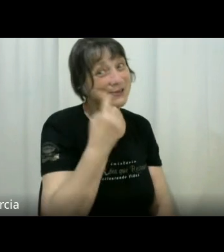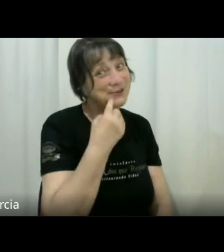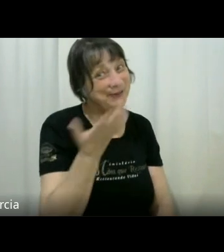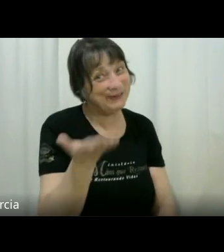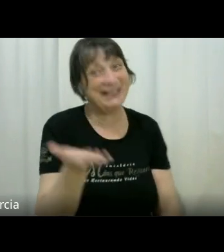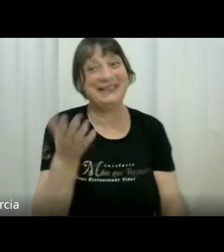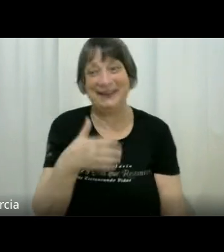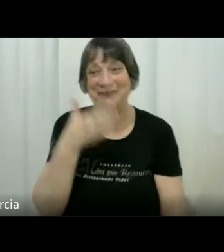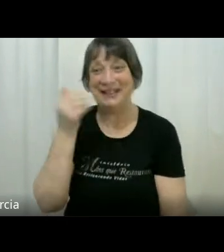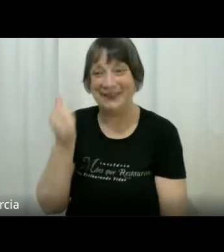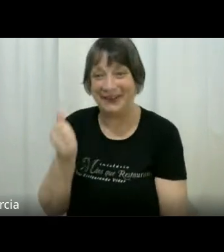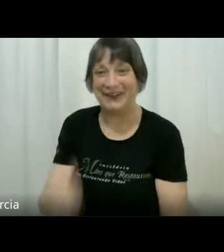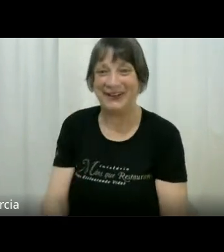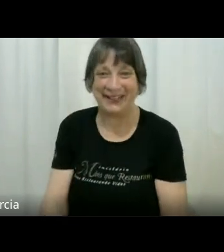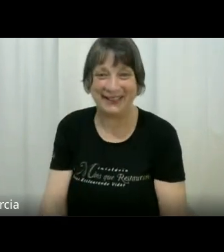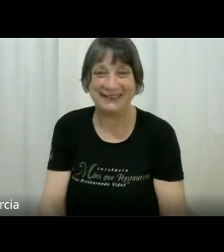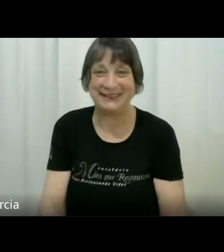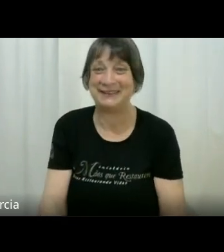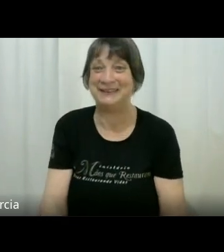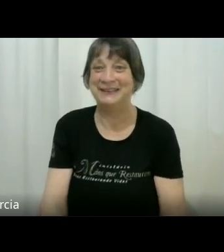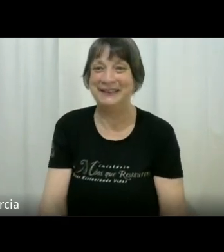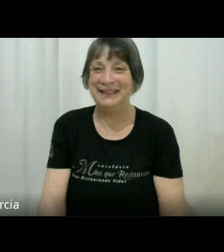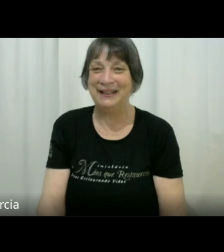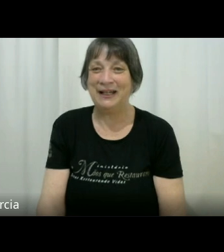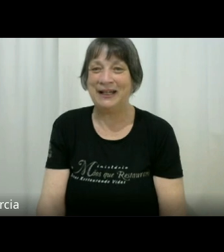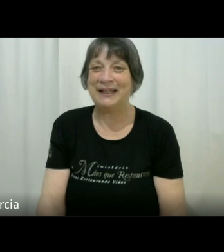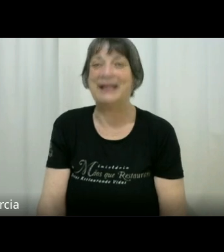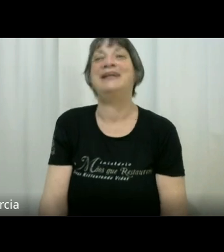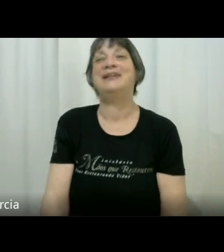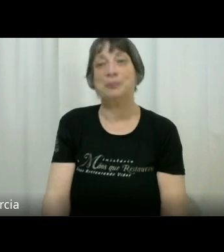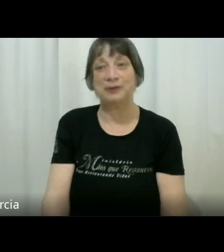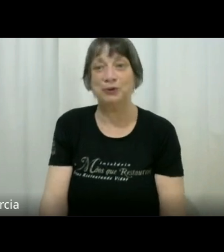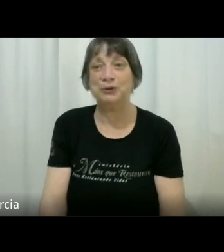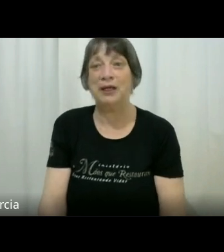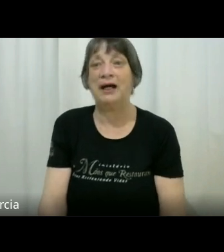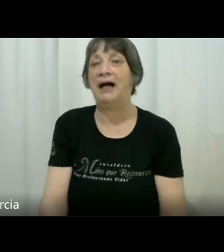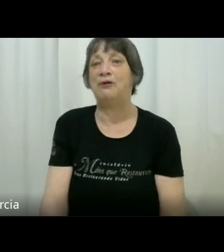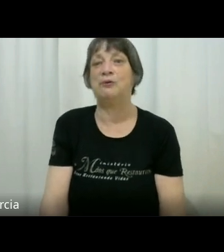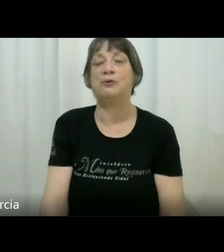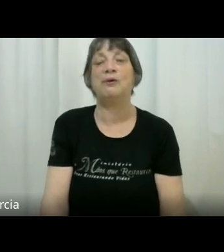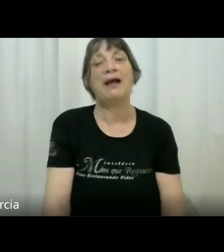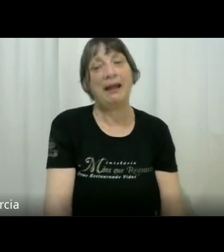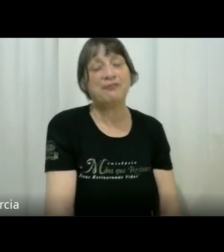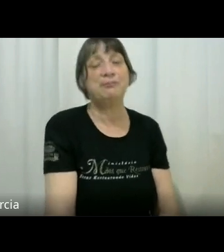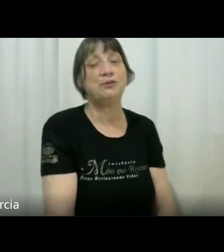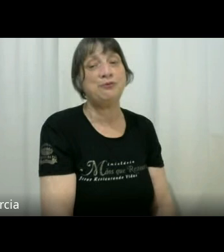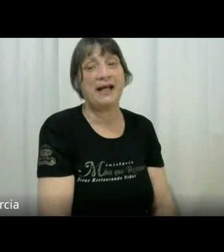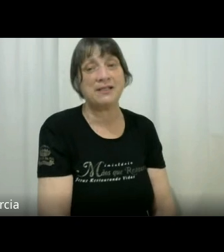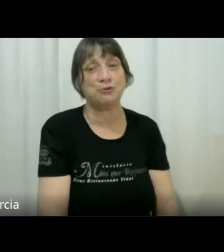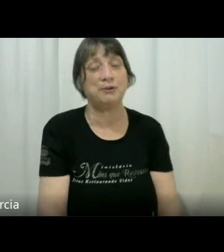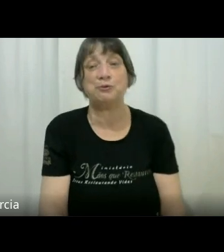ela é surda, então é melhor, né? Diz assim, isso, no YouTube, é